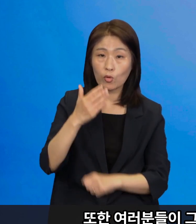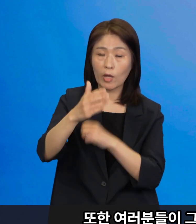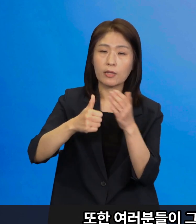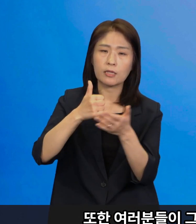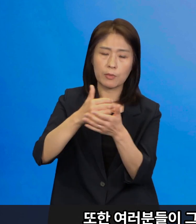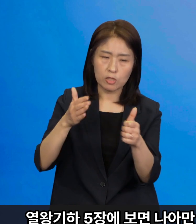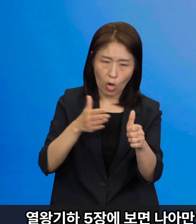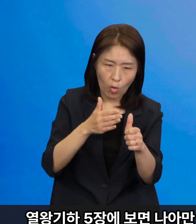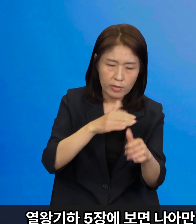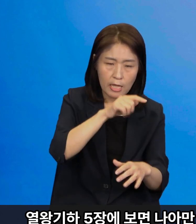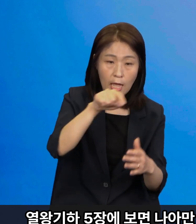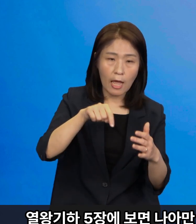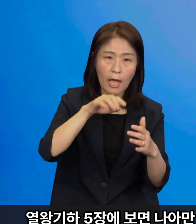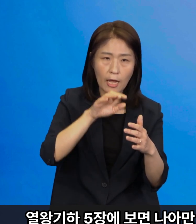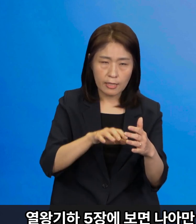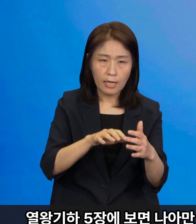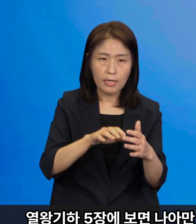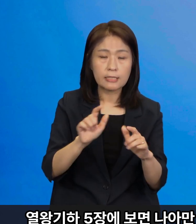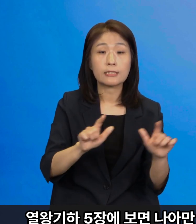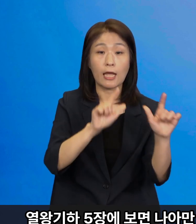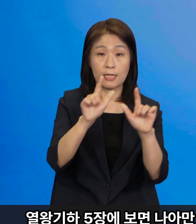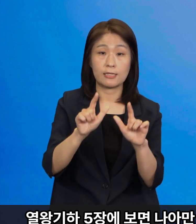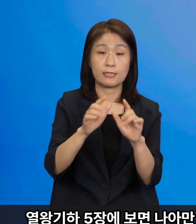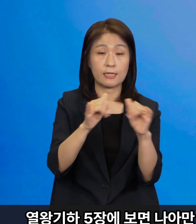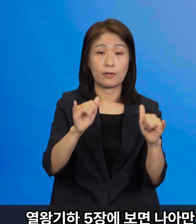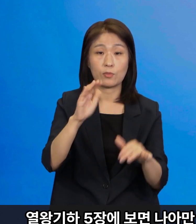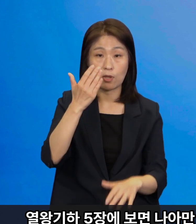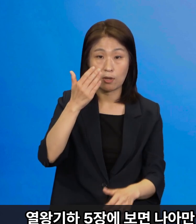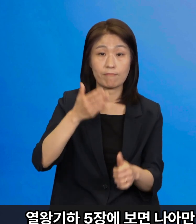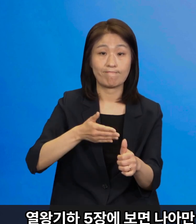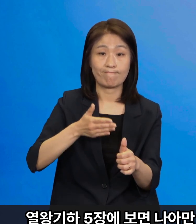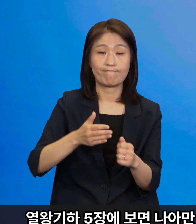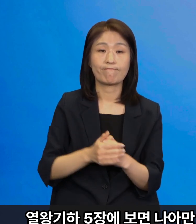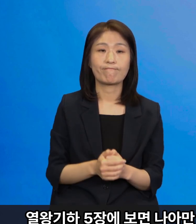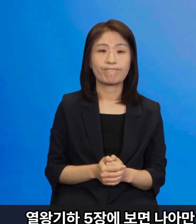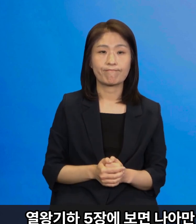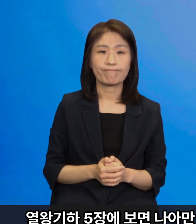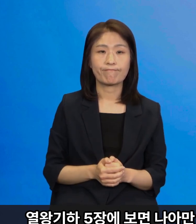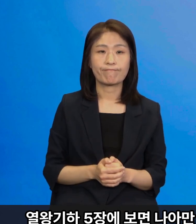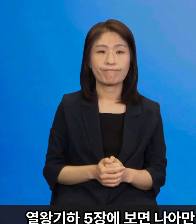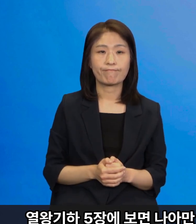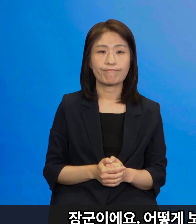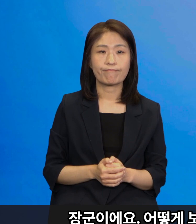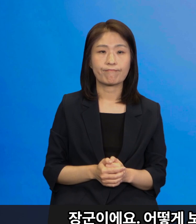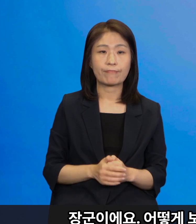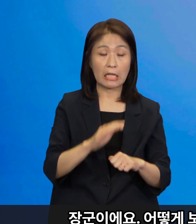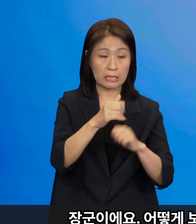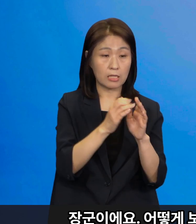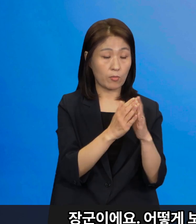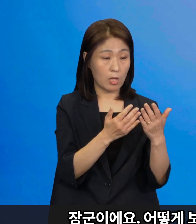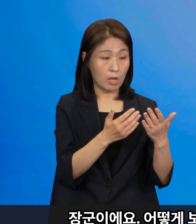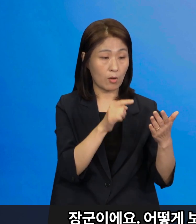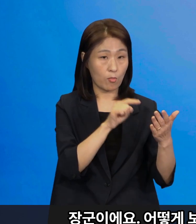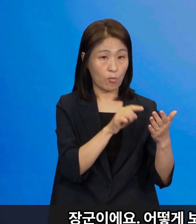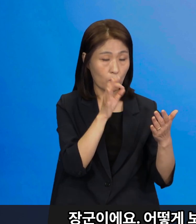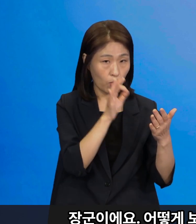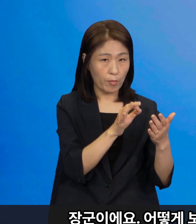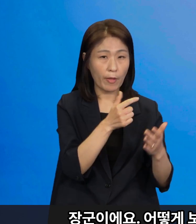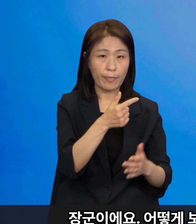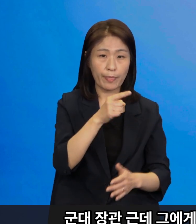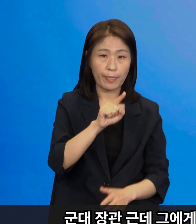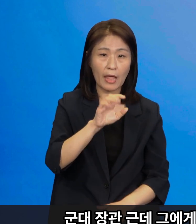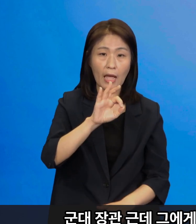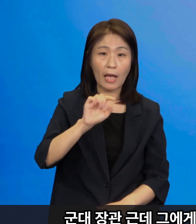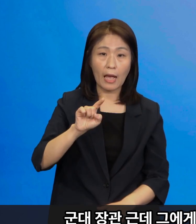축복합니다. 열왕기하 5장에 보면 나아만 장군의 이야기도 비슷한 이야기가 나와요. 장군이에요. 어떻게 보면 국방장관 대단한